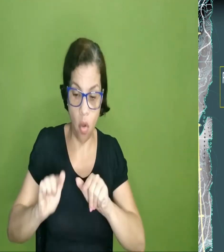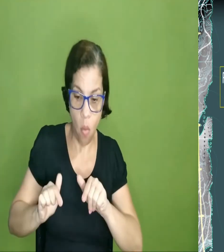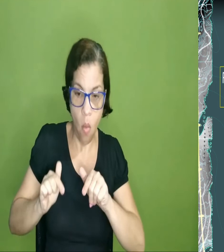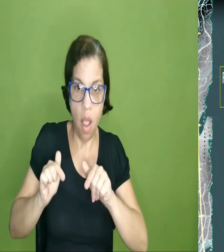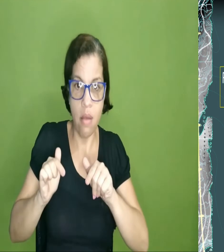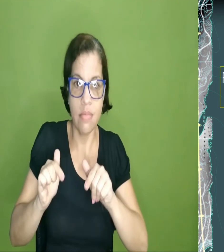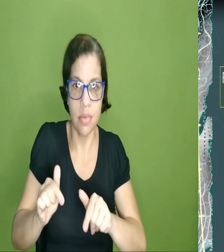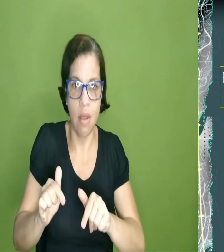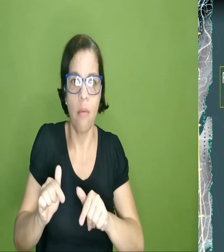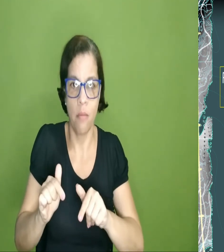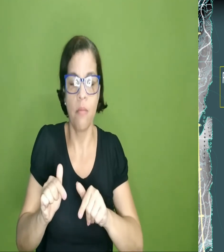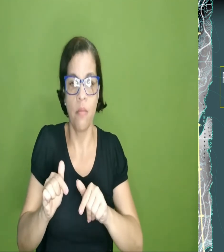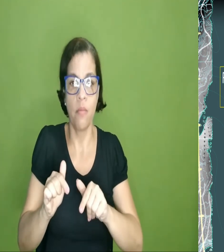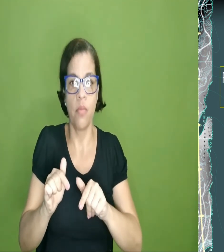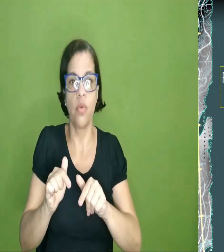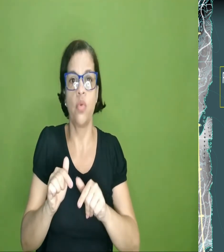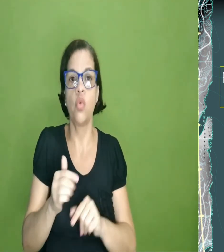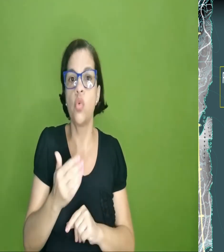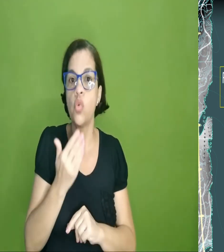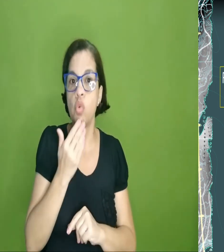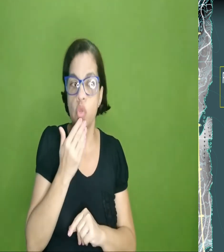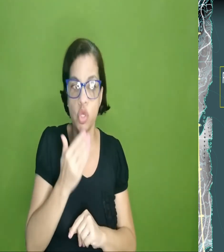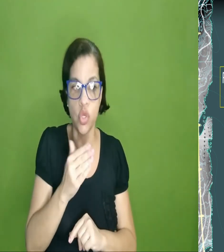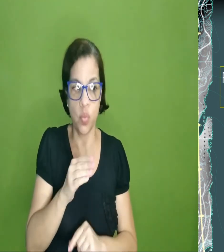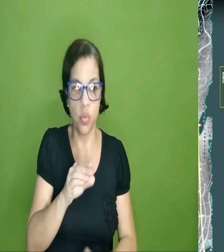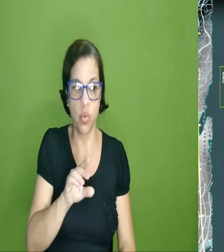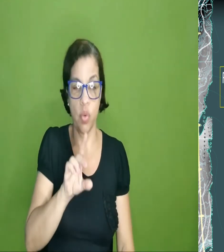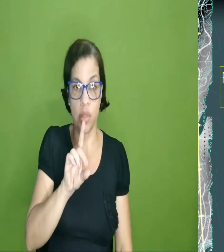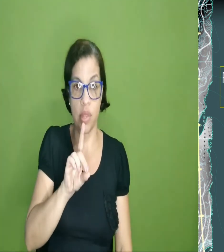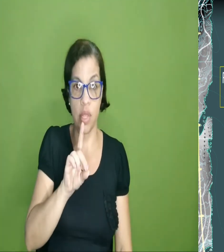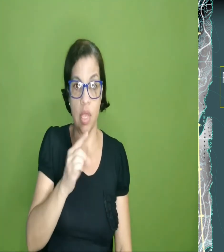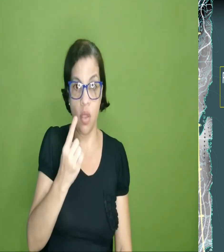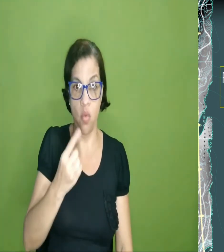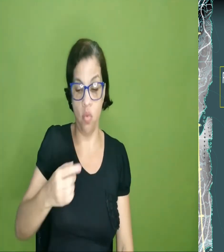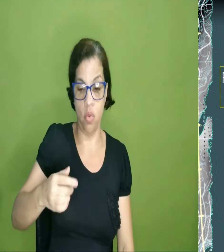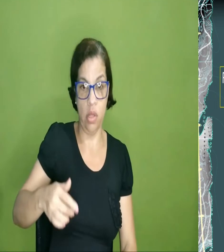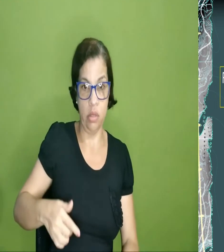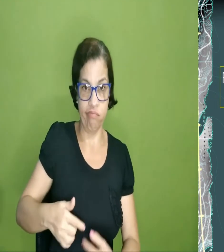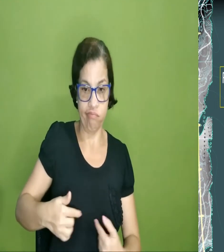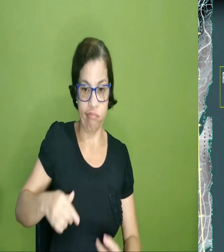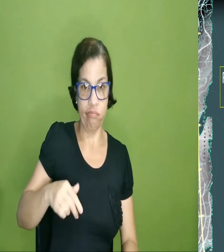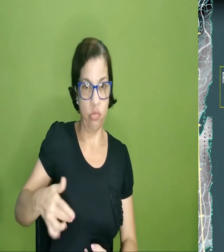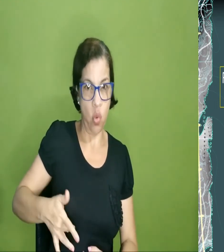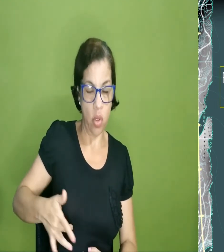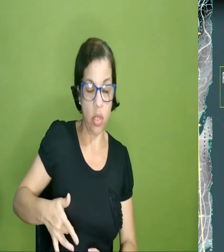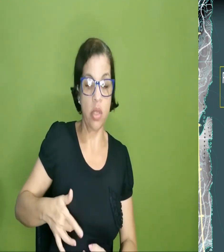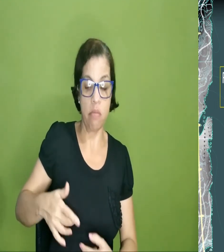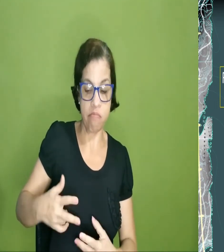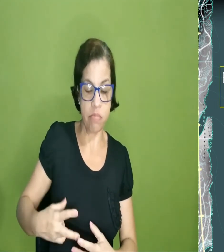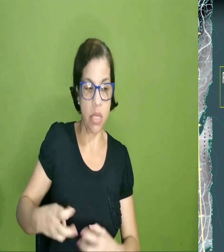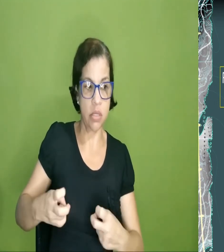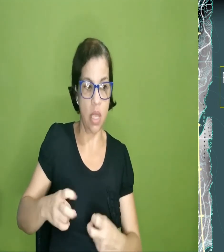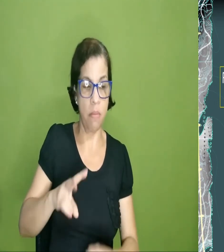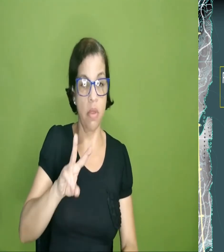os receptores dopaminérgicos do tipo D1 nos rins, onde se observa uma vasodilatação renal